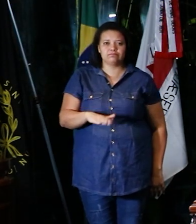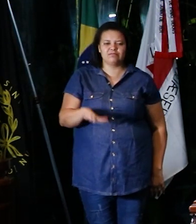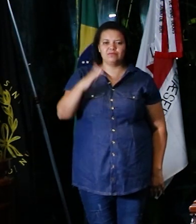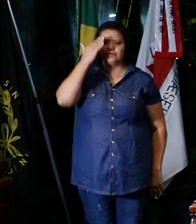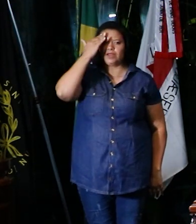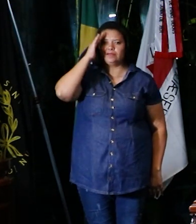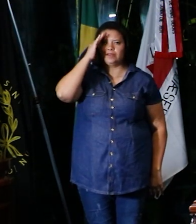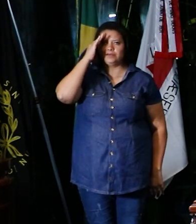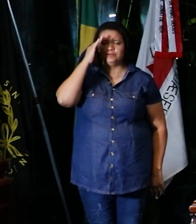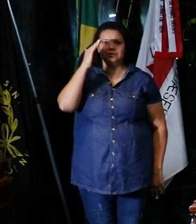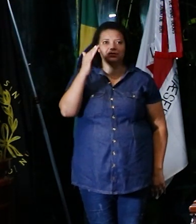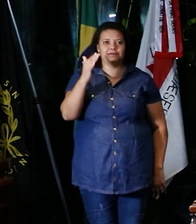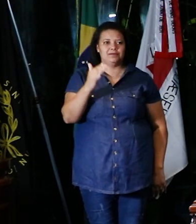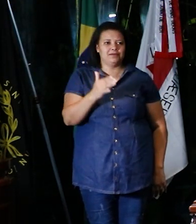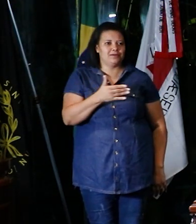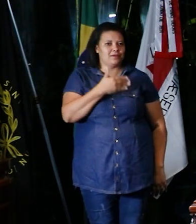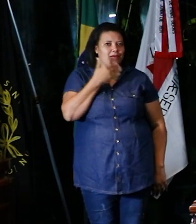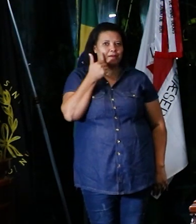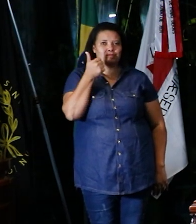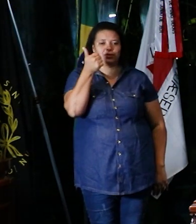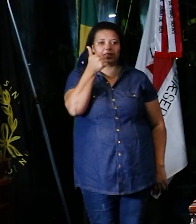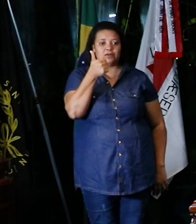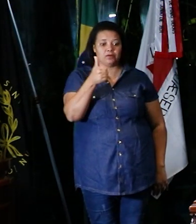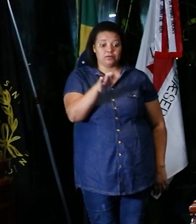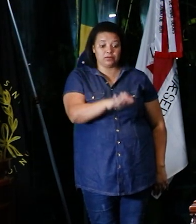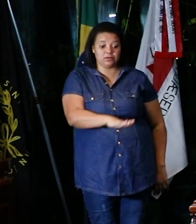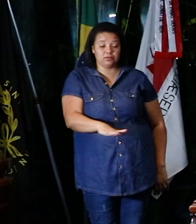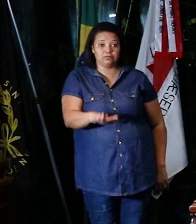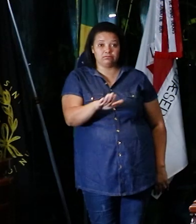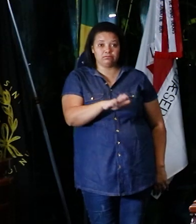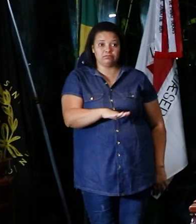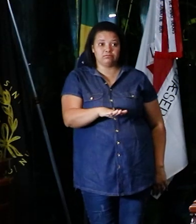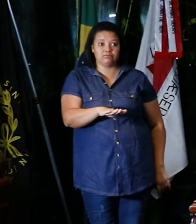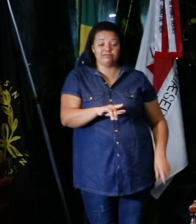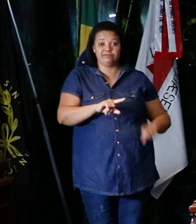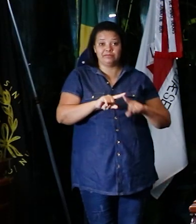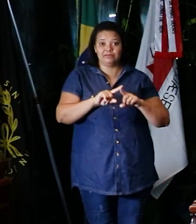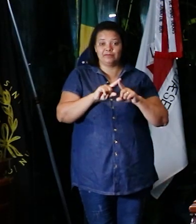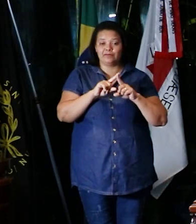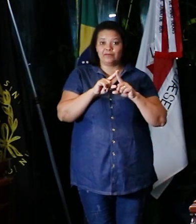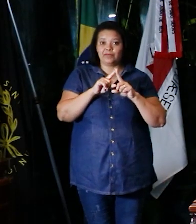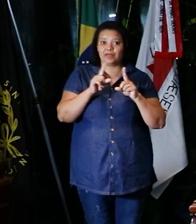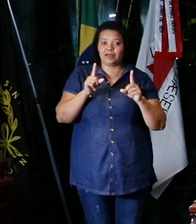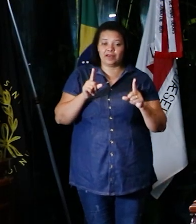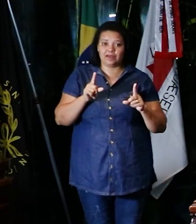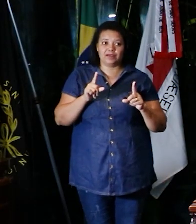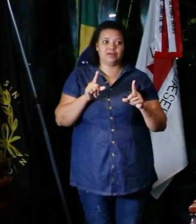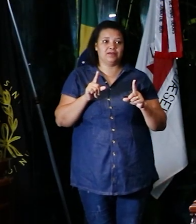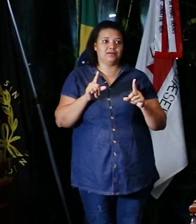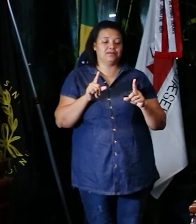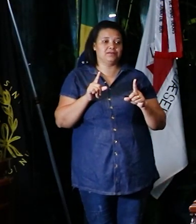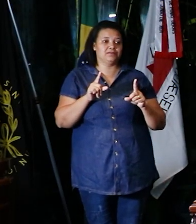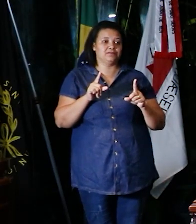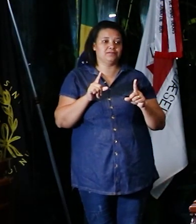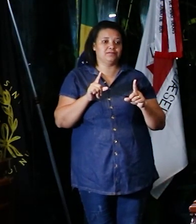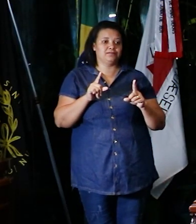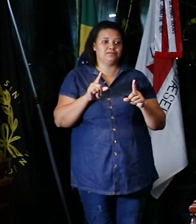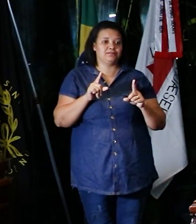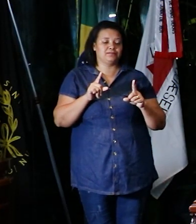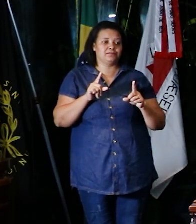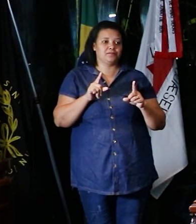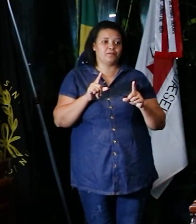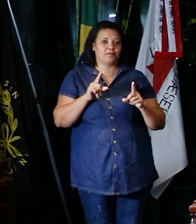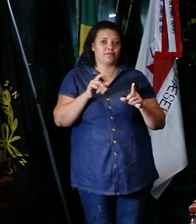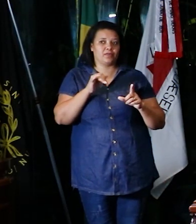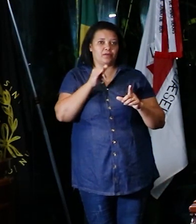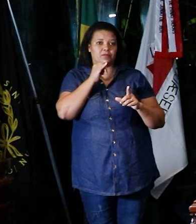entendia maravilhosamente bem com as crianças. Mas aí com os velhos e com